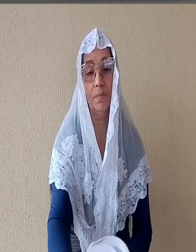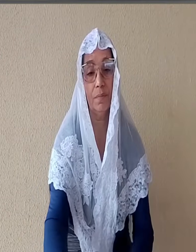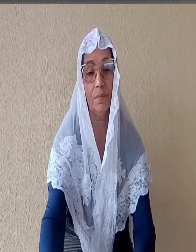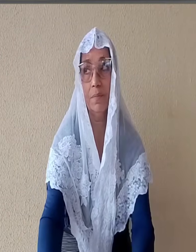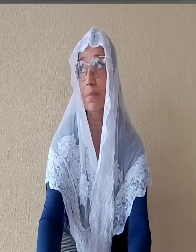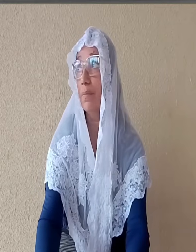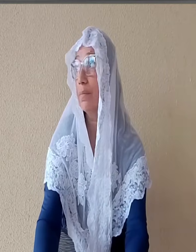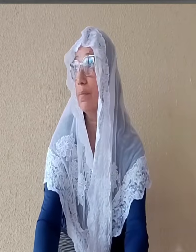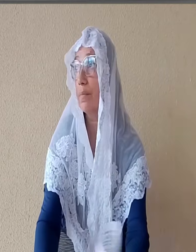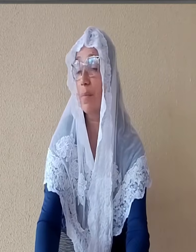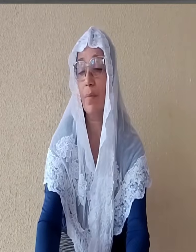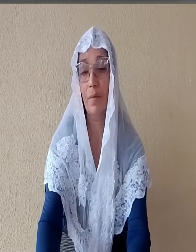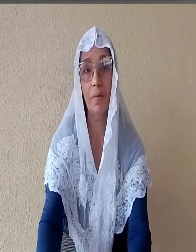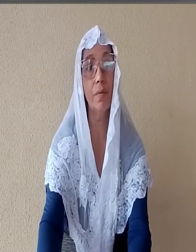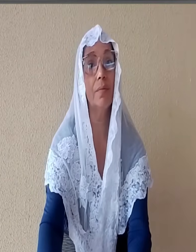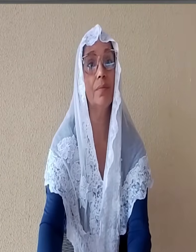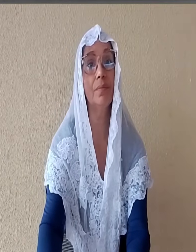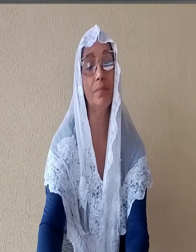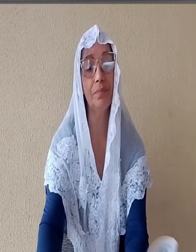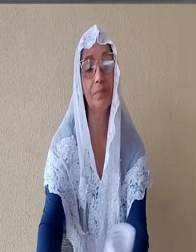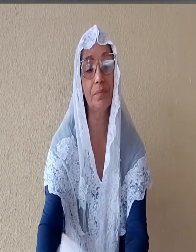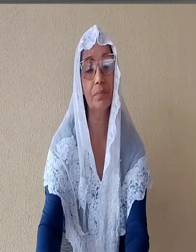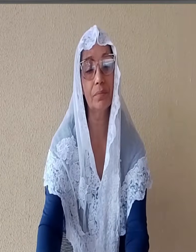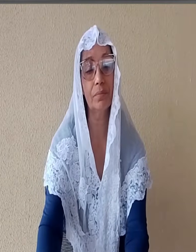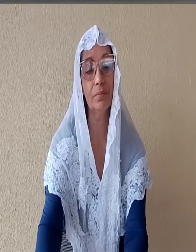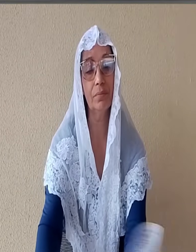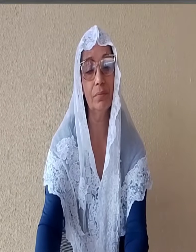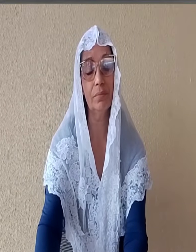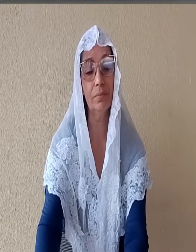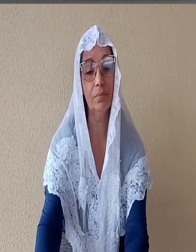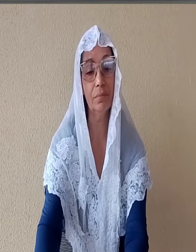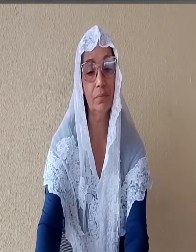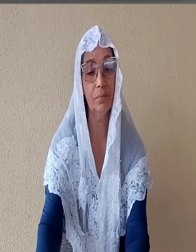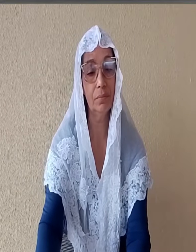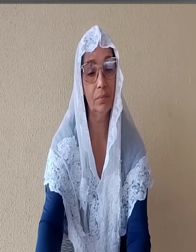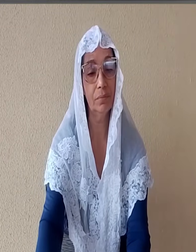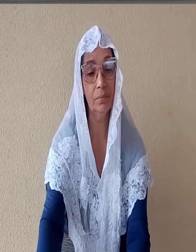Aleluia, Jesus. Glória a Deus. Glória a Deus.